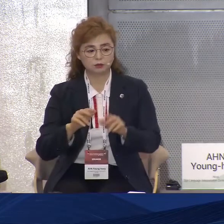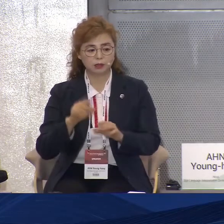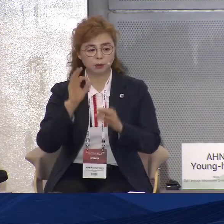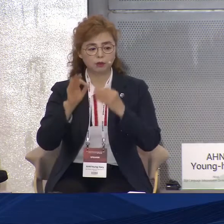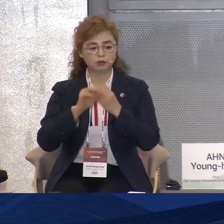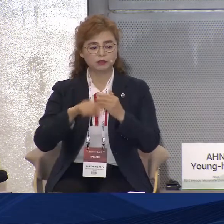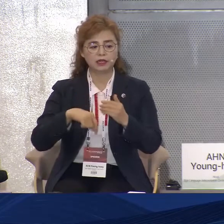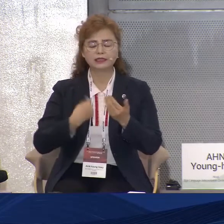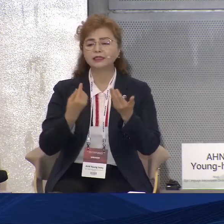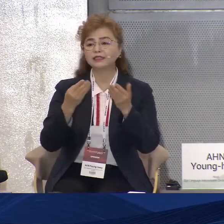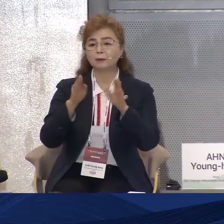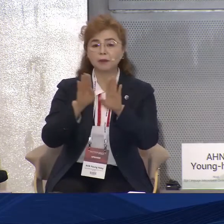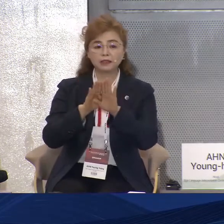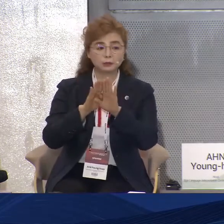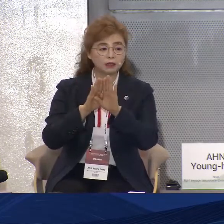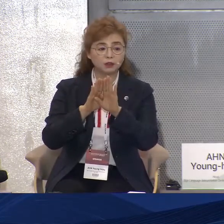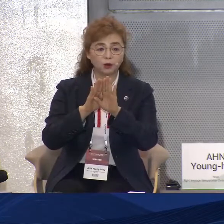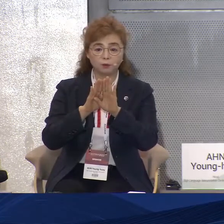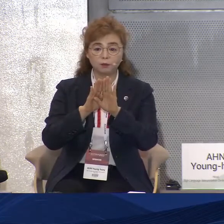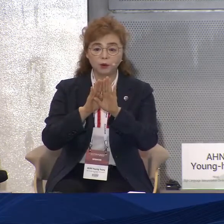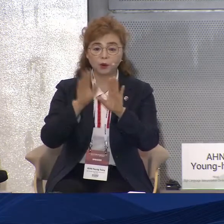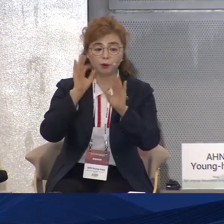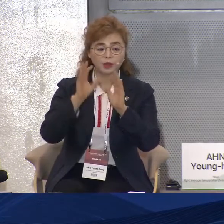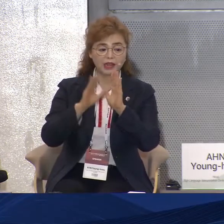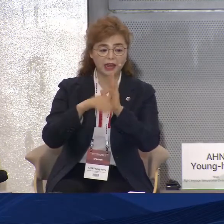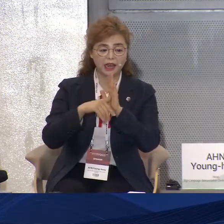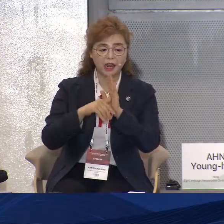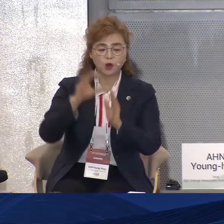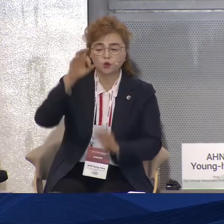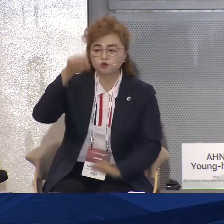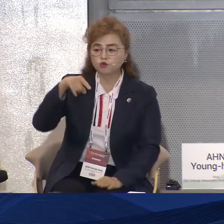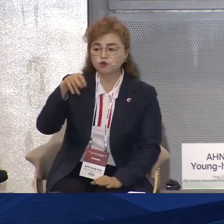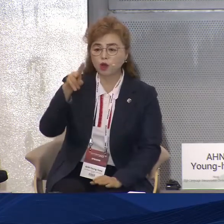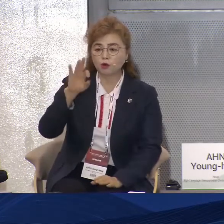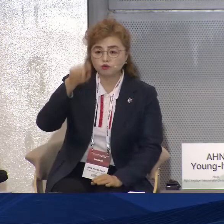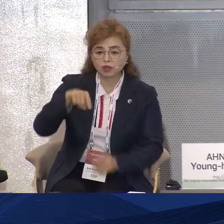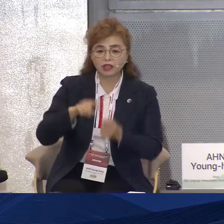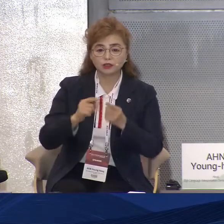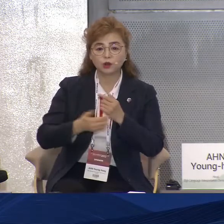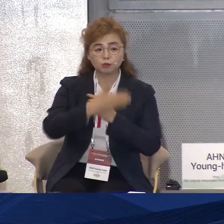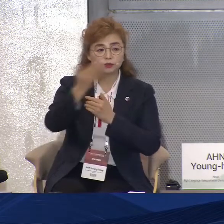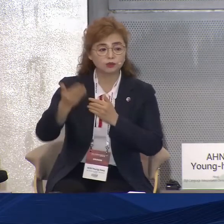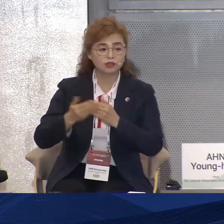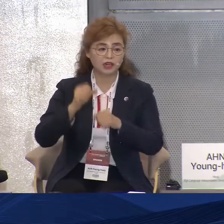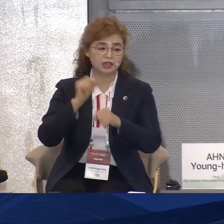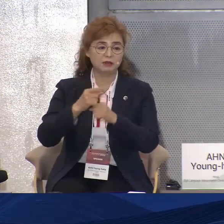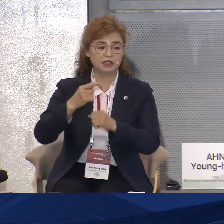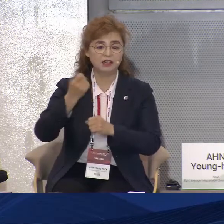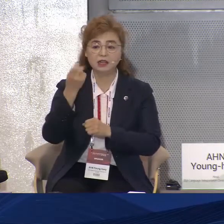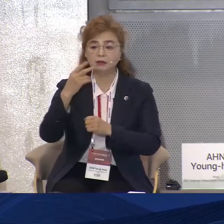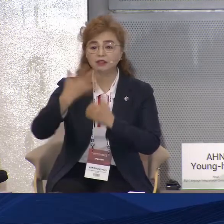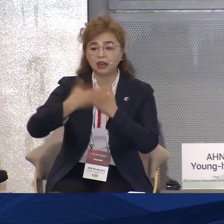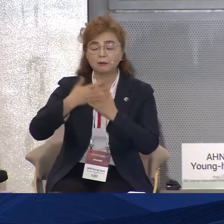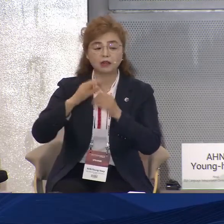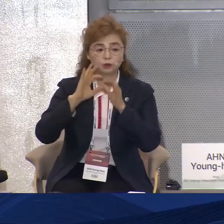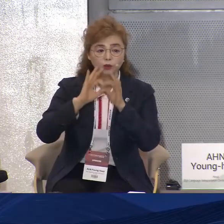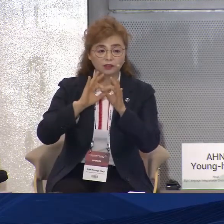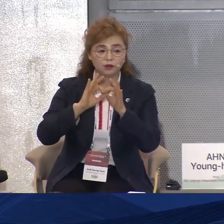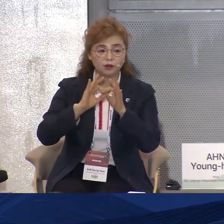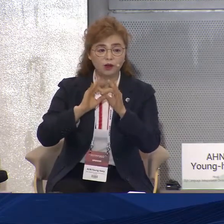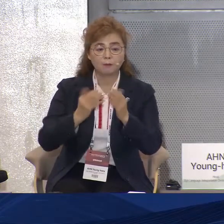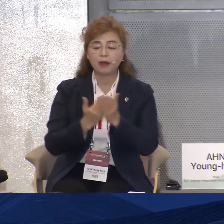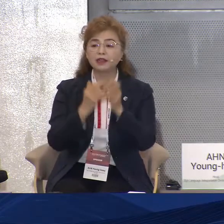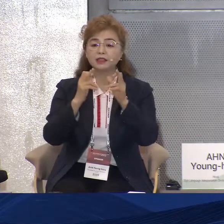자, 지금 보면은 자폐 스펙트럼 볼 때 우영우에 대해서 여러분은 이렇게 이미 TV